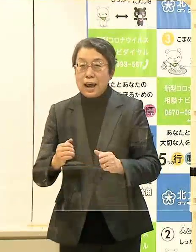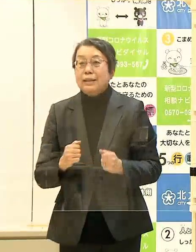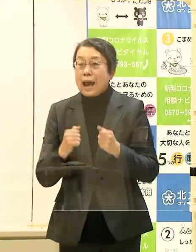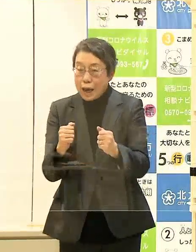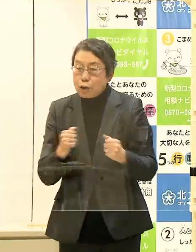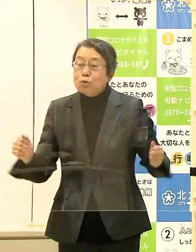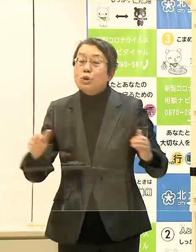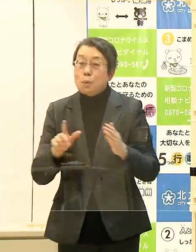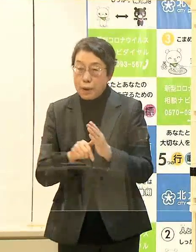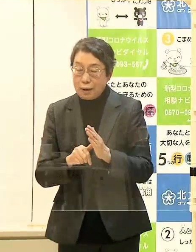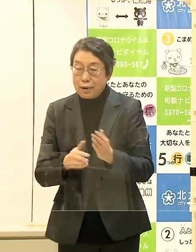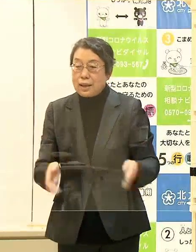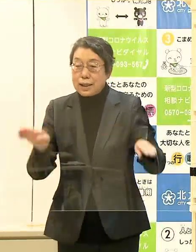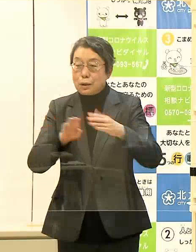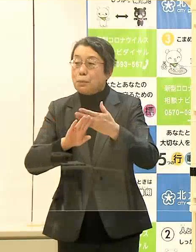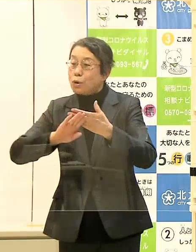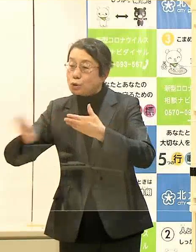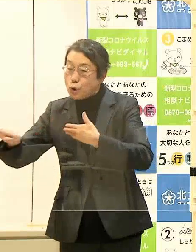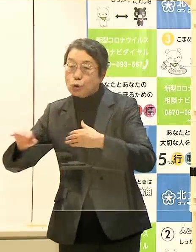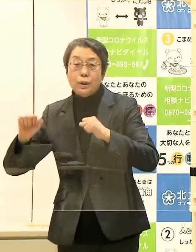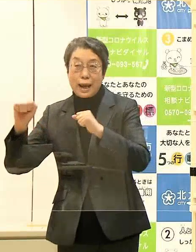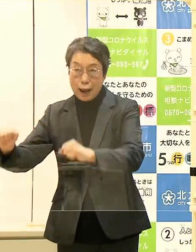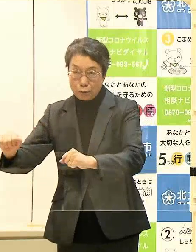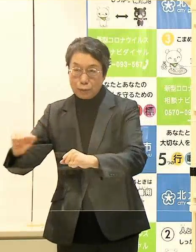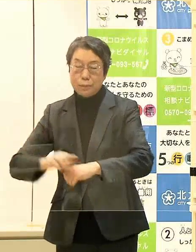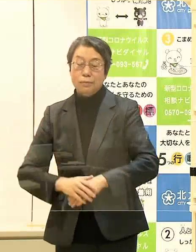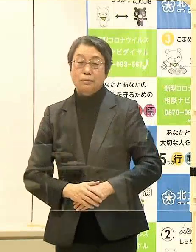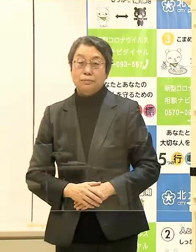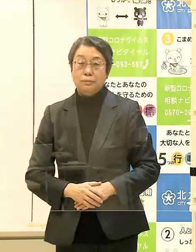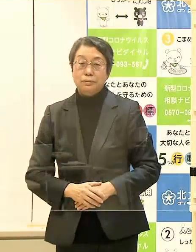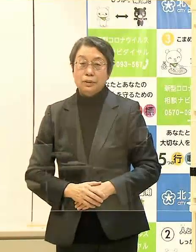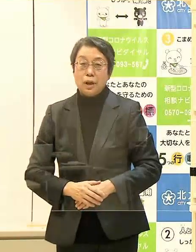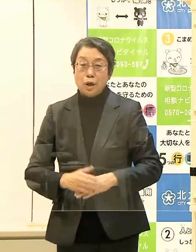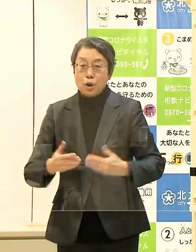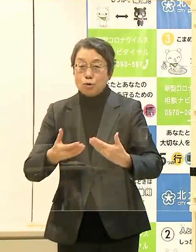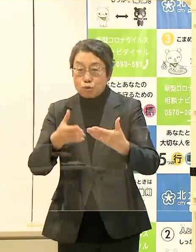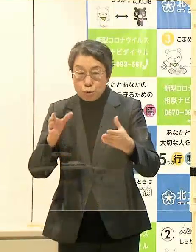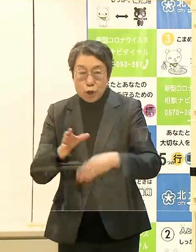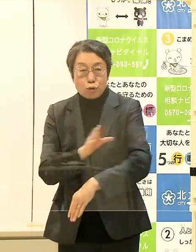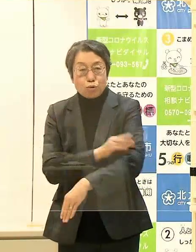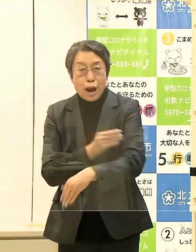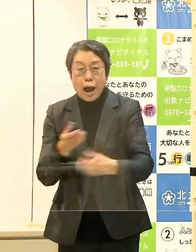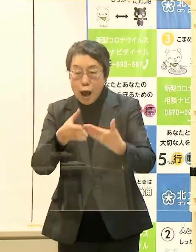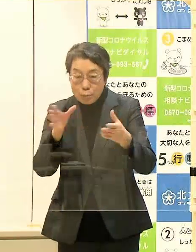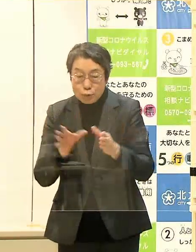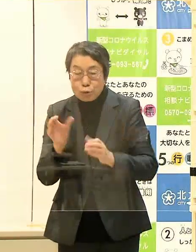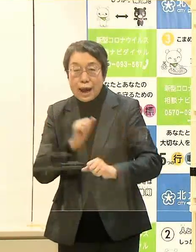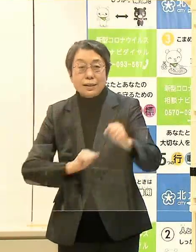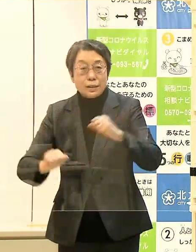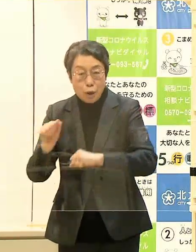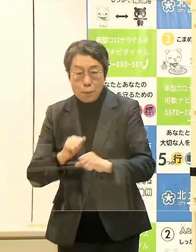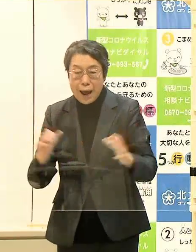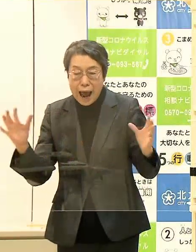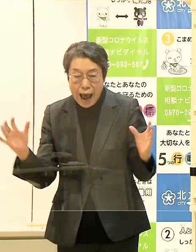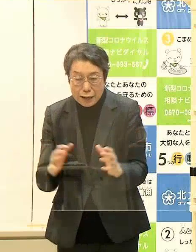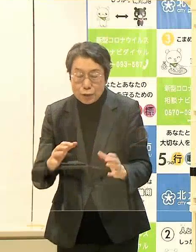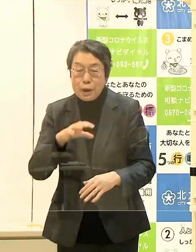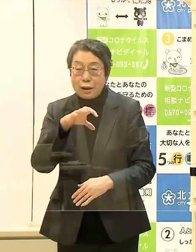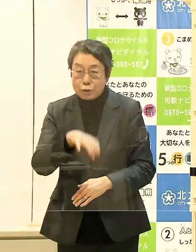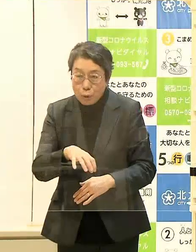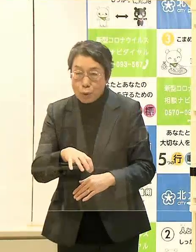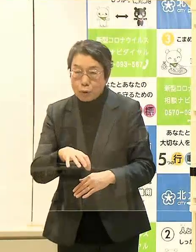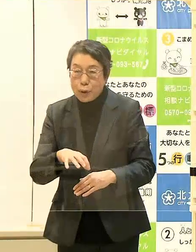な限り屋外で実施するということです部活につきましては密集する運動接触する